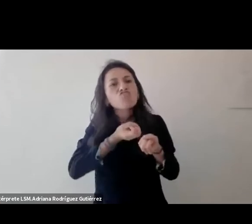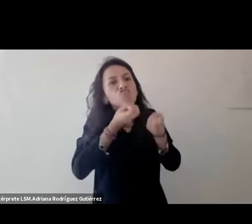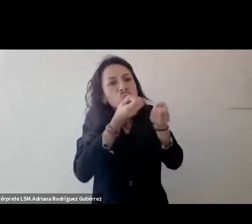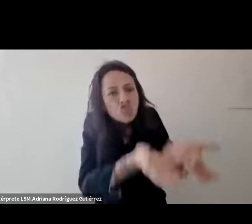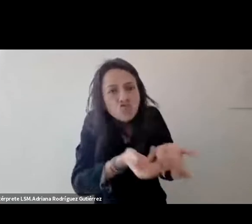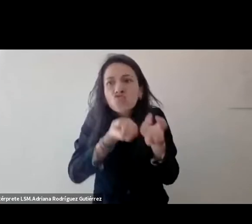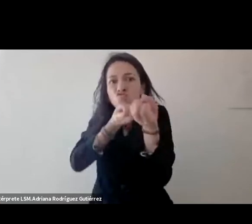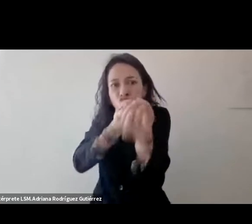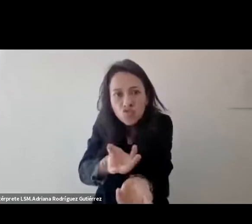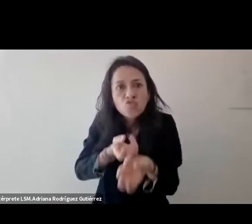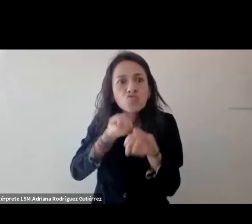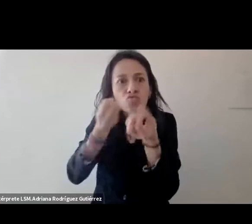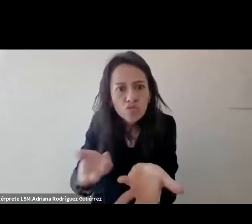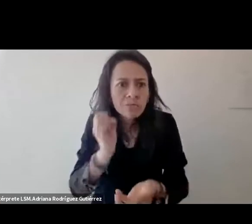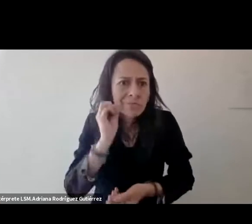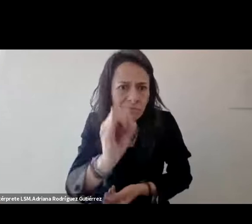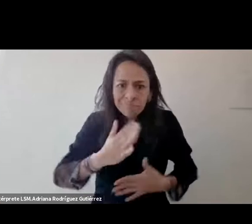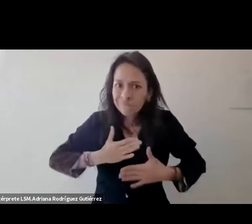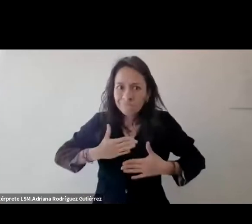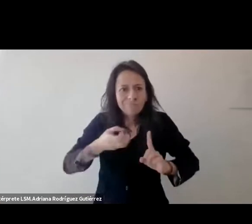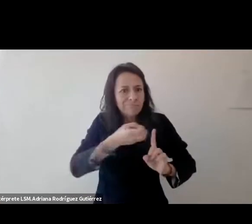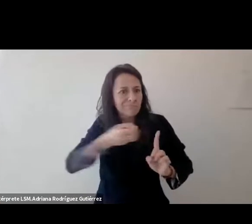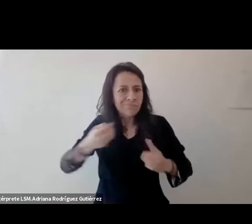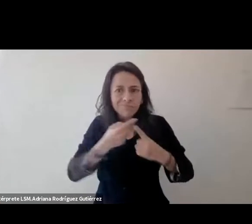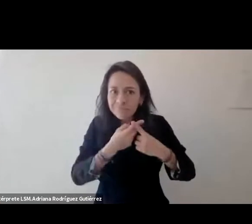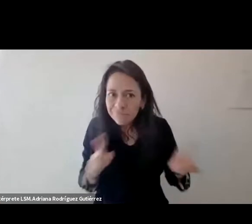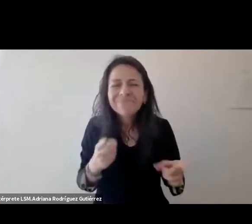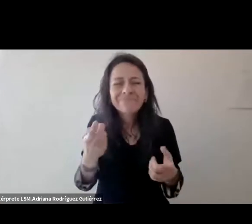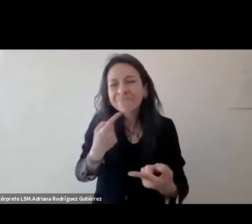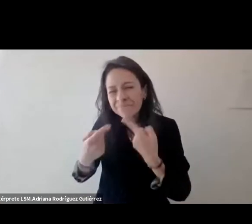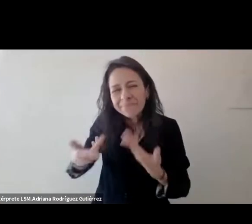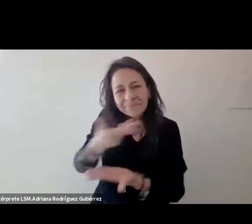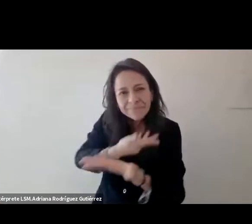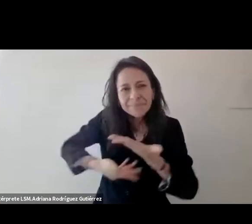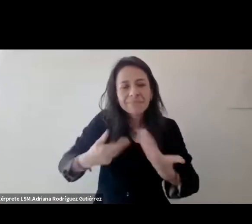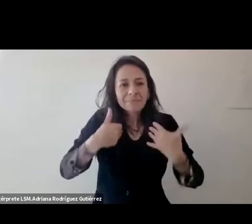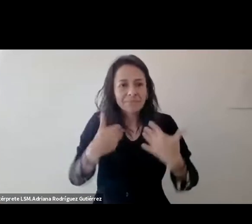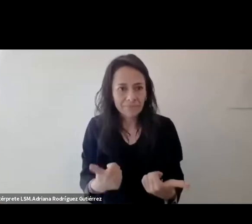podemos seguir solamente en una perspectiva de reaccionar ante